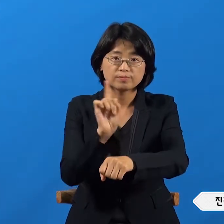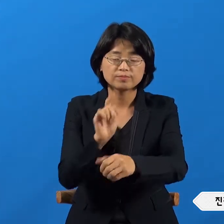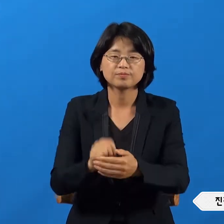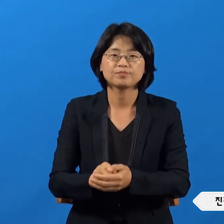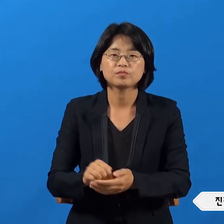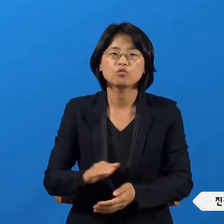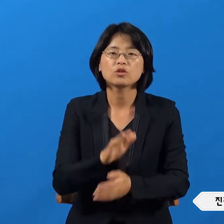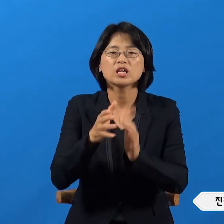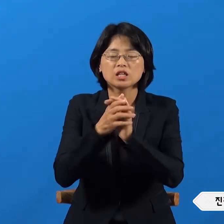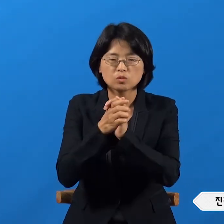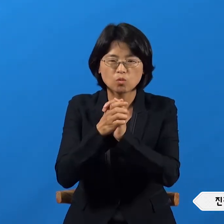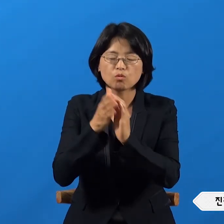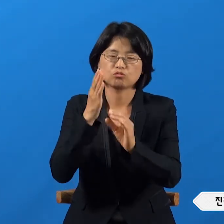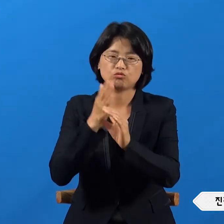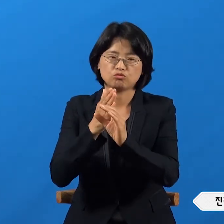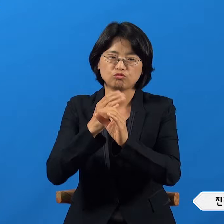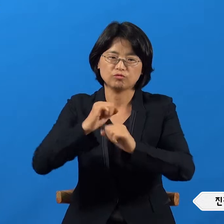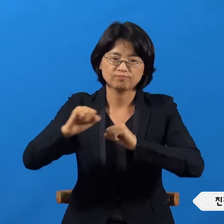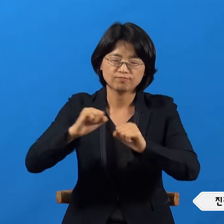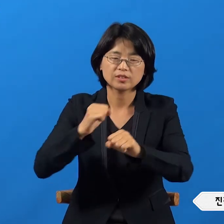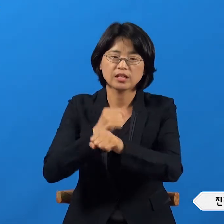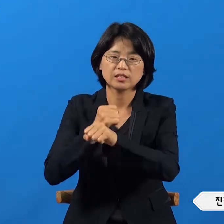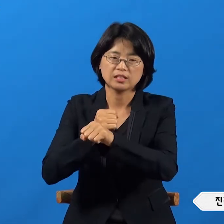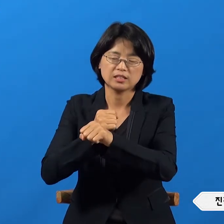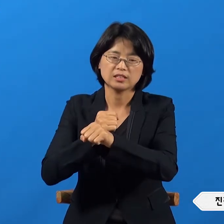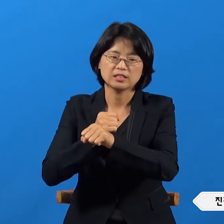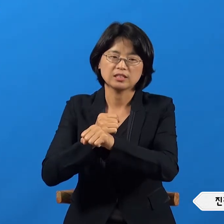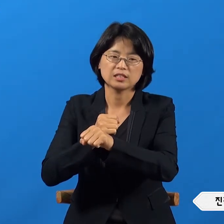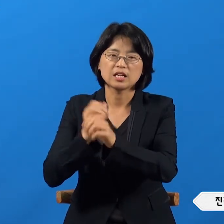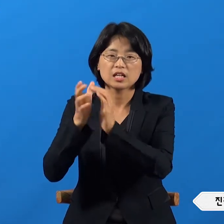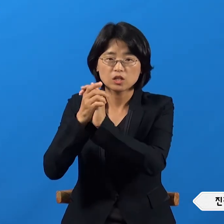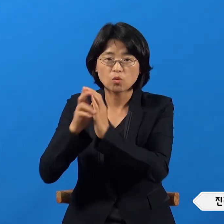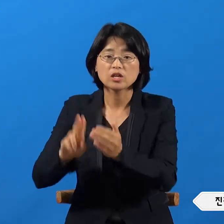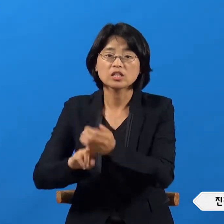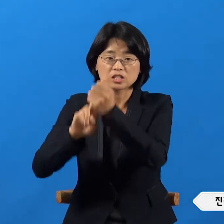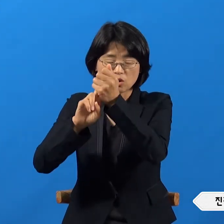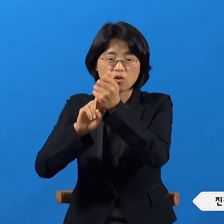기적에 대해서 하나님이 주신 은혜를 함께 나누겠습니다.